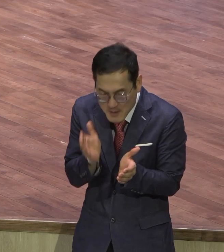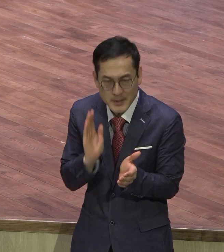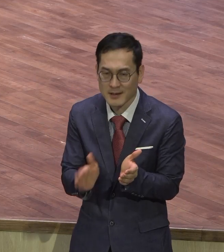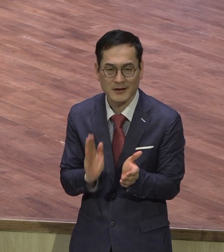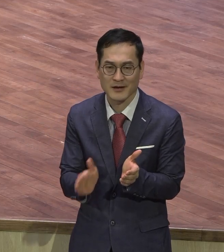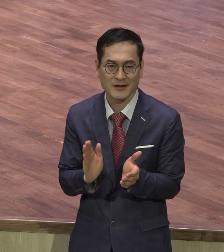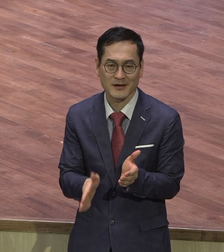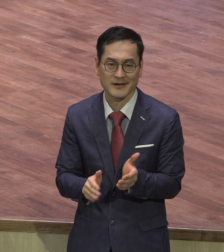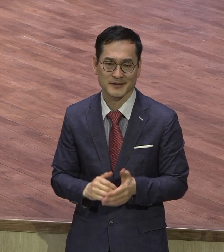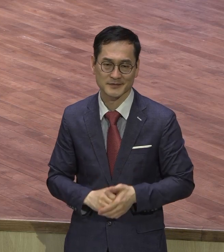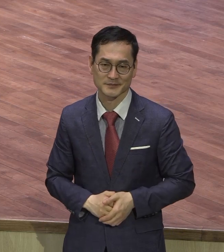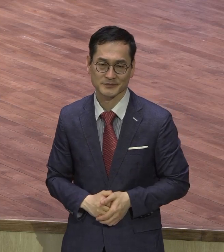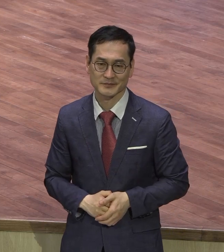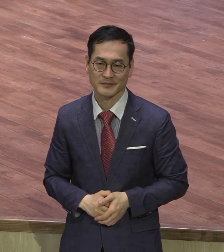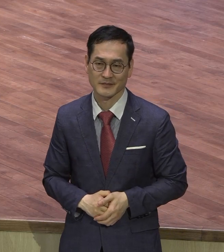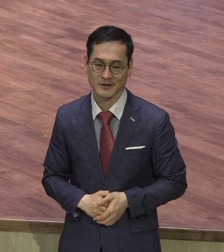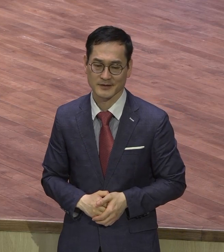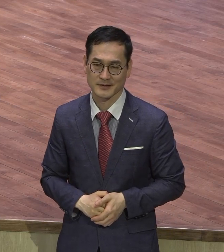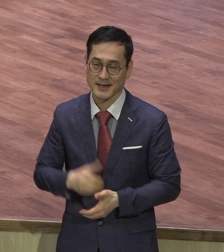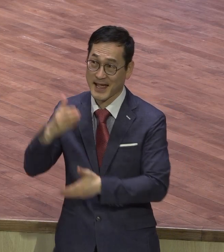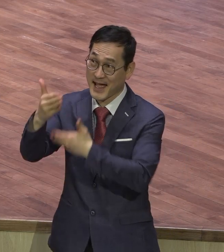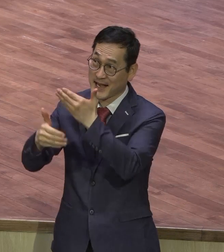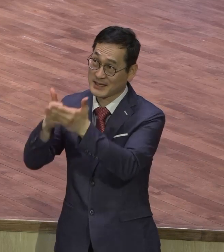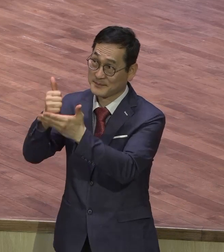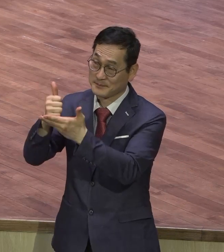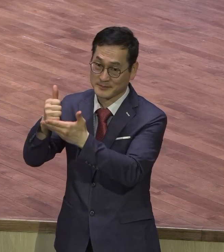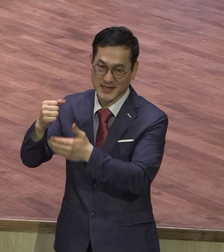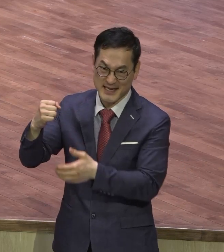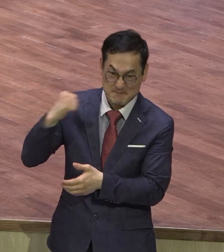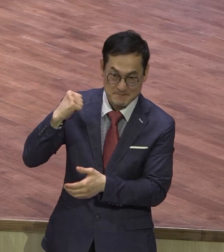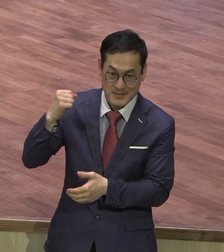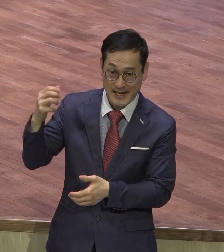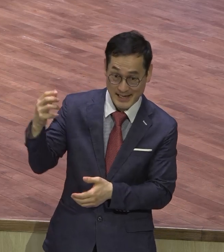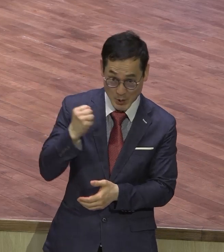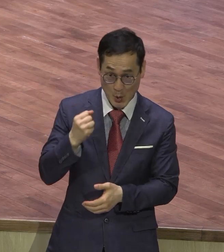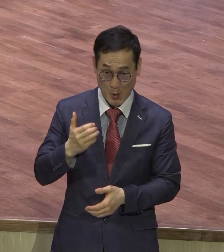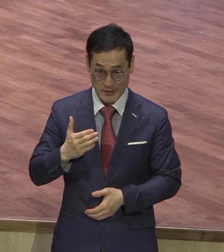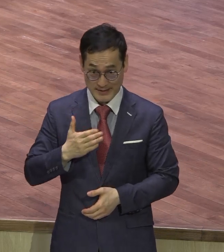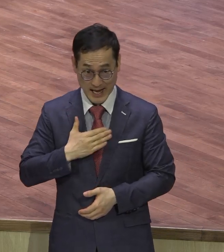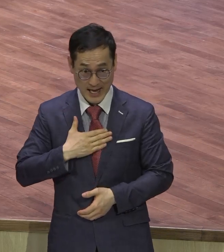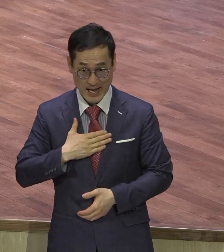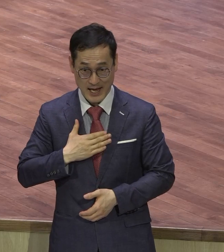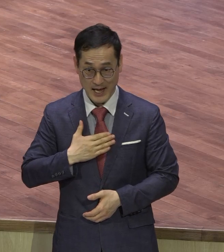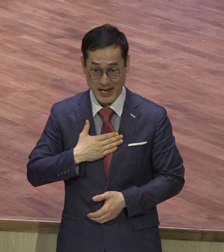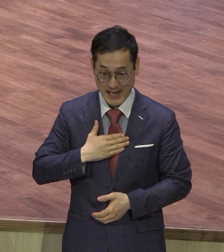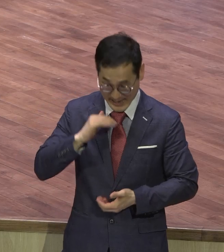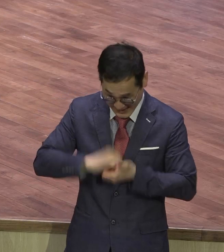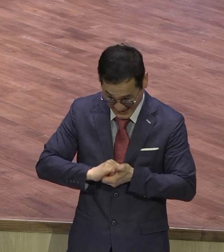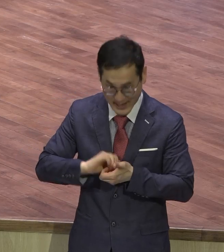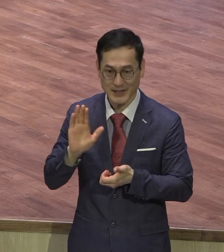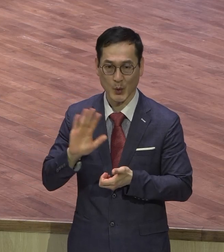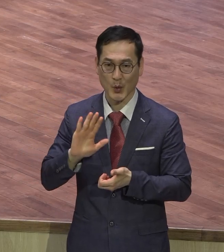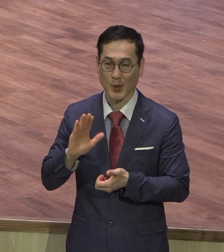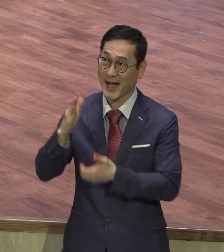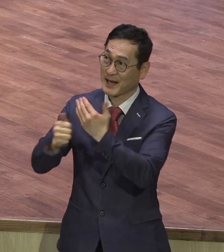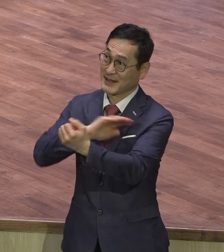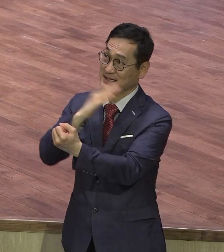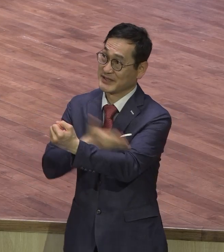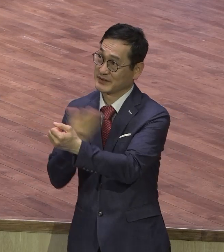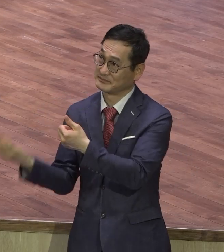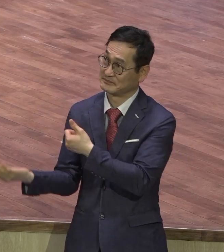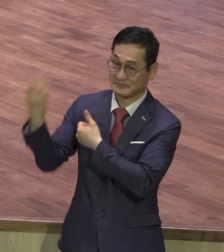하나님의 창조주 하나님 이름을 힘입어서 어떻게 해요? 나를 넘어서 이거 넘어가는 게 은혜예요. 은혜 받은 사람들 나를